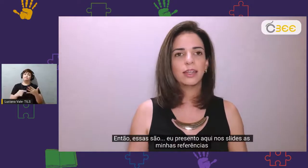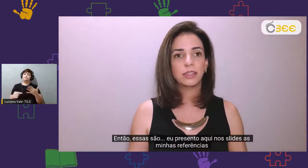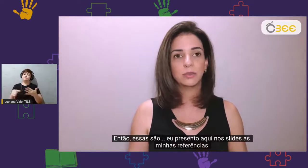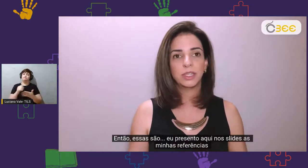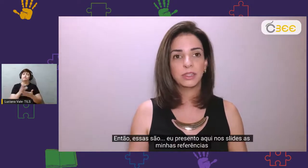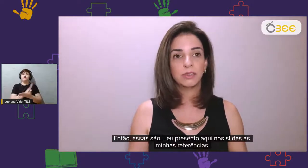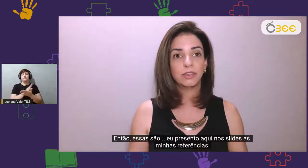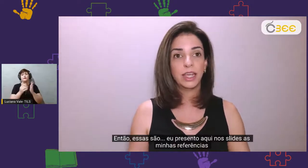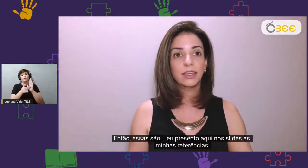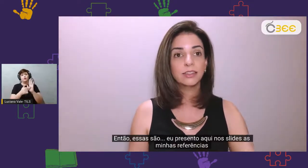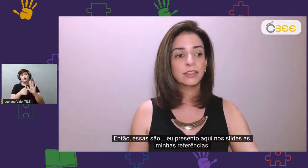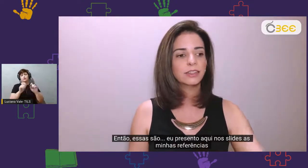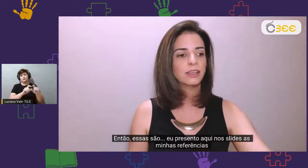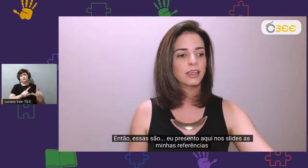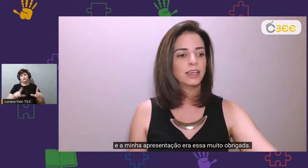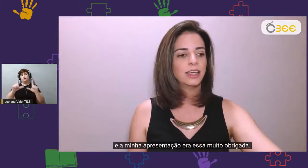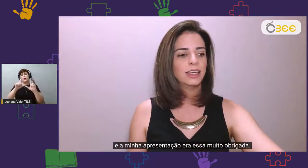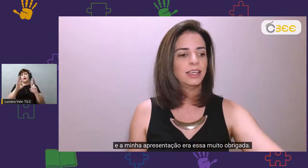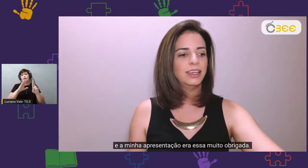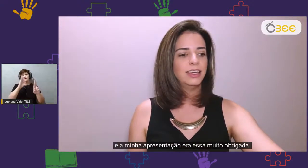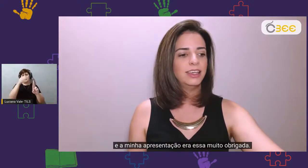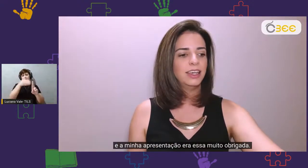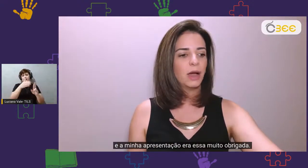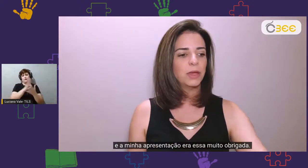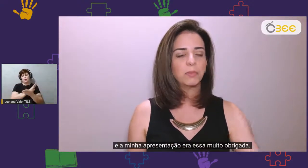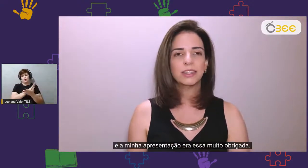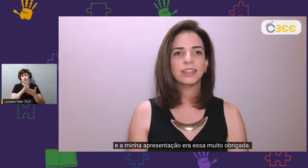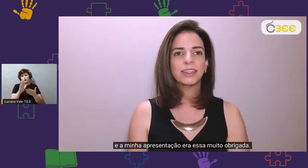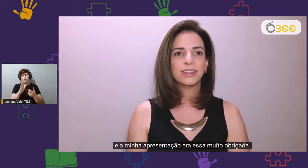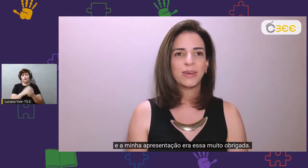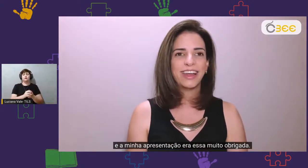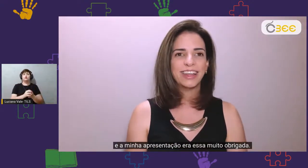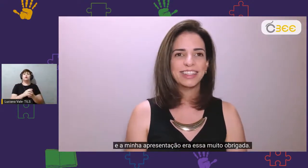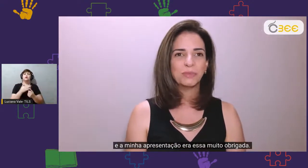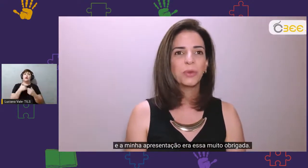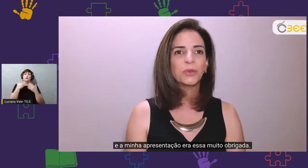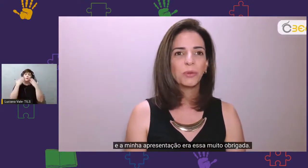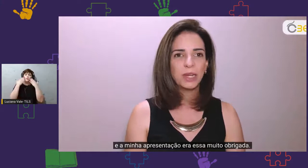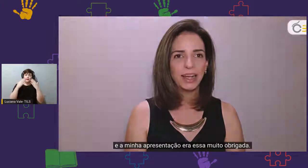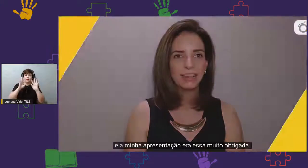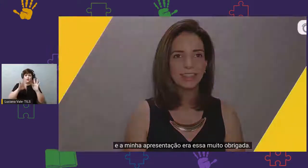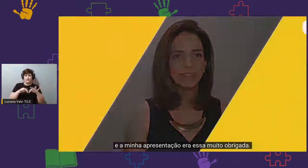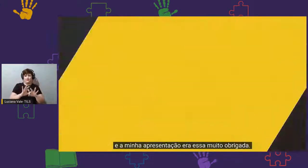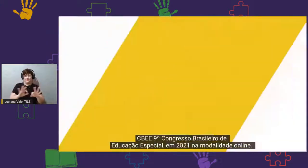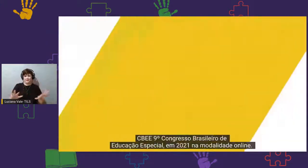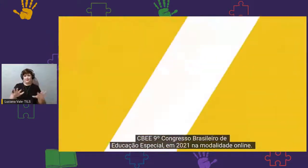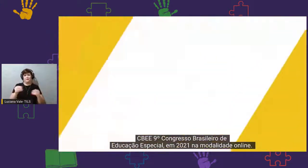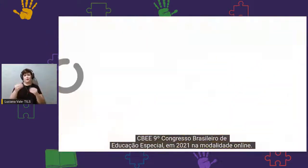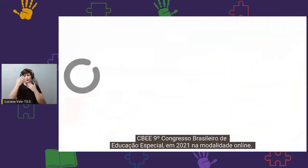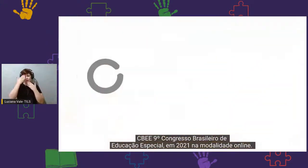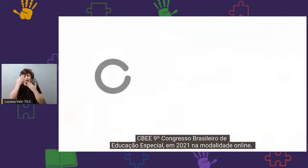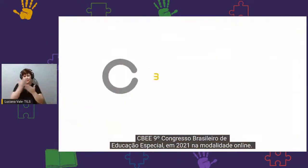aqui nos slides as minhas referências, e a minha apresentação era essa. Muito obrigada.